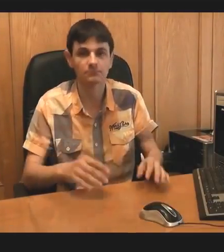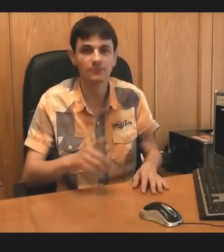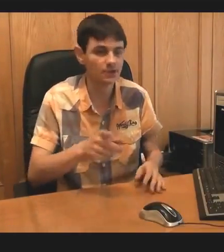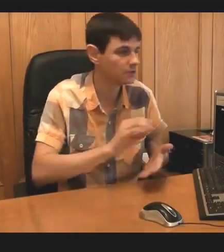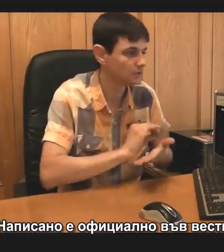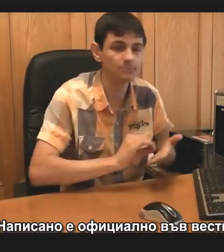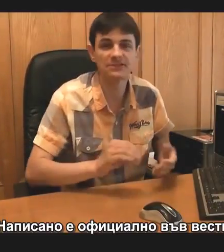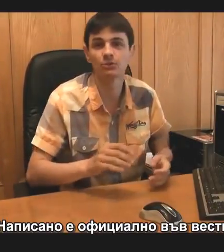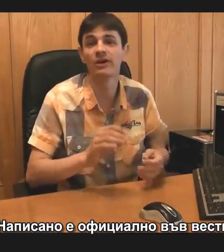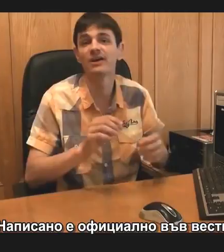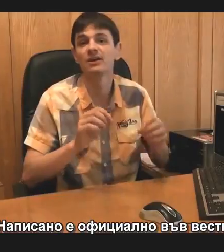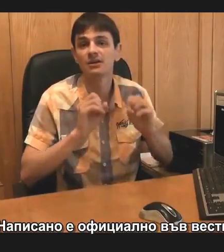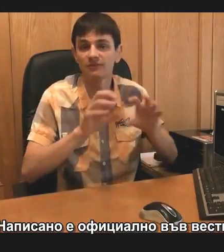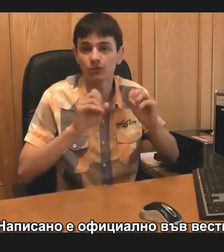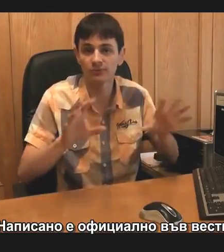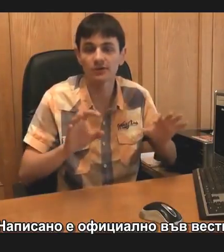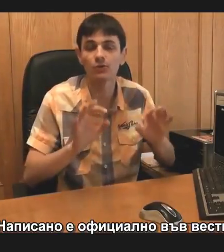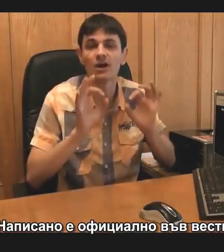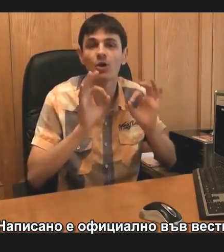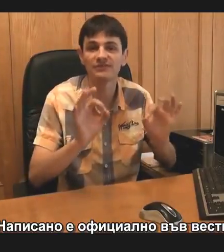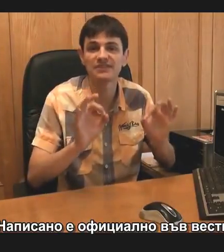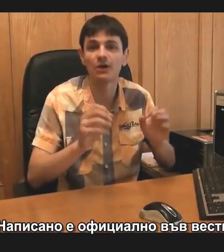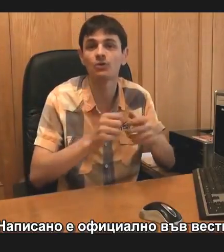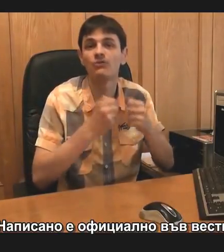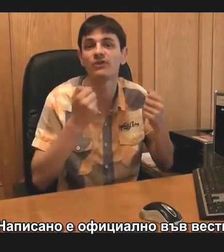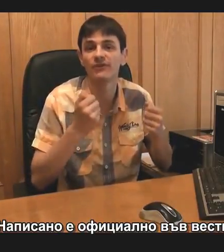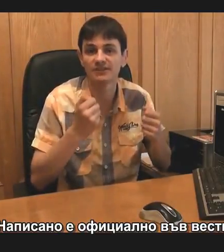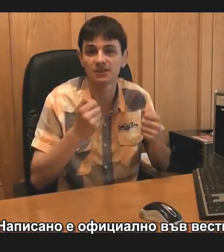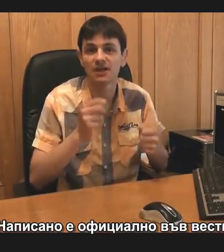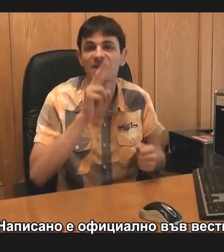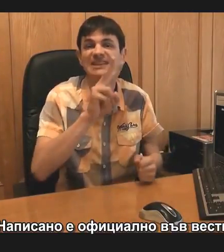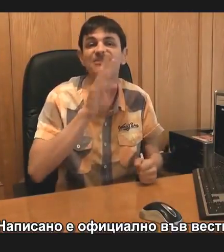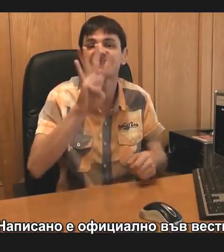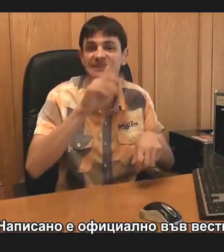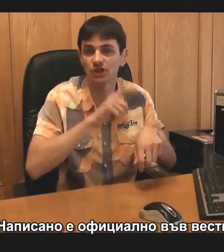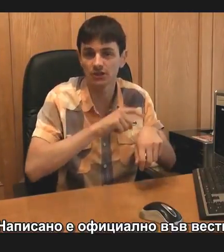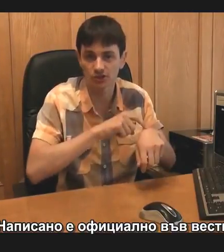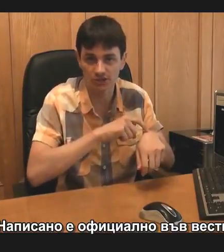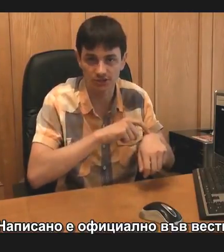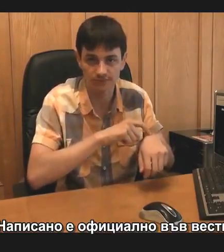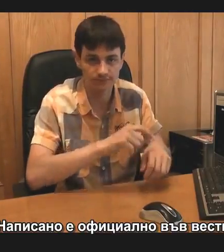Написано е, информирано е официално във Вестник 24 часа.